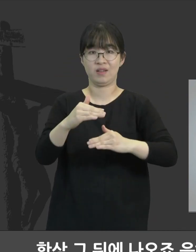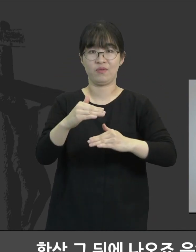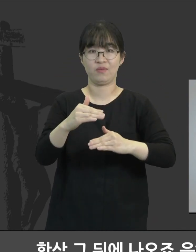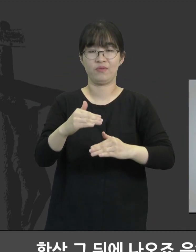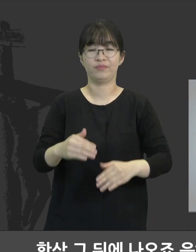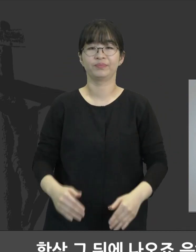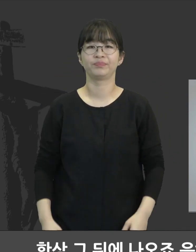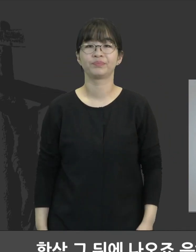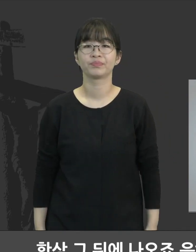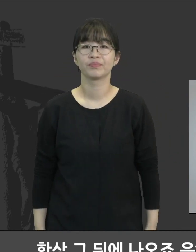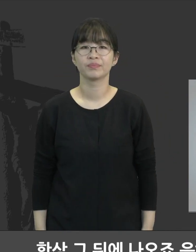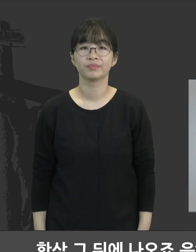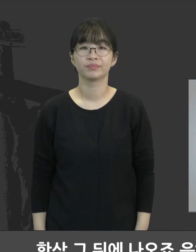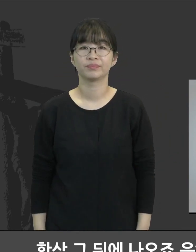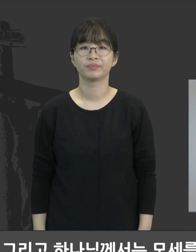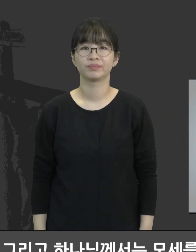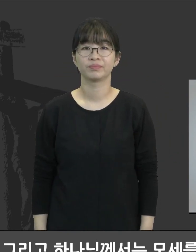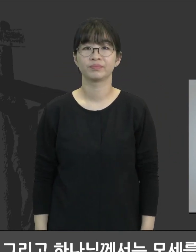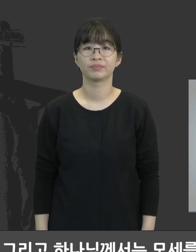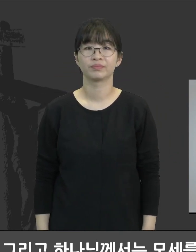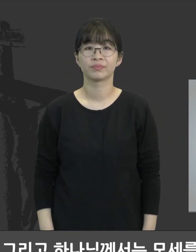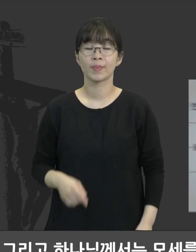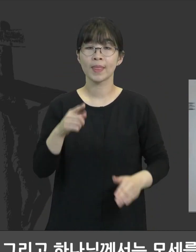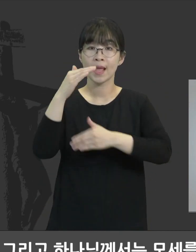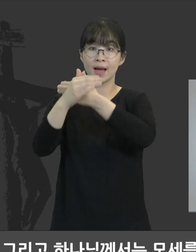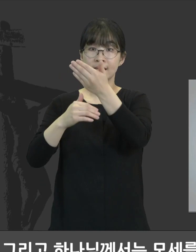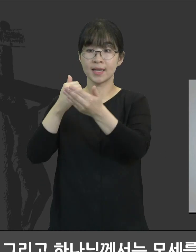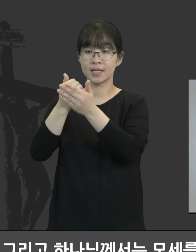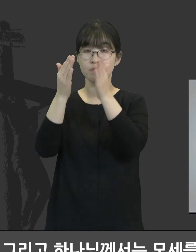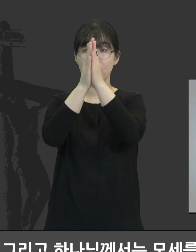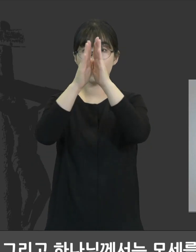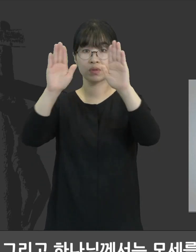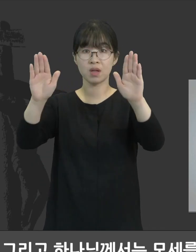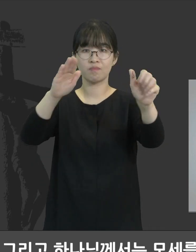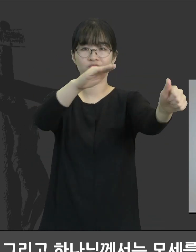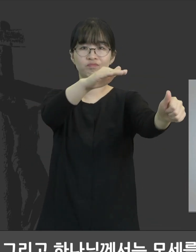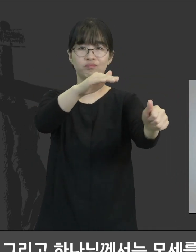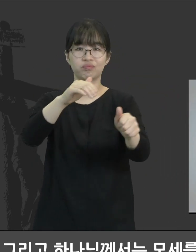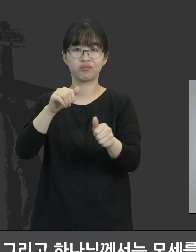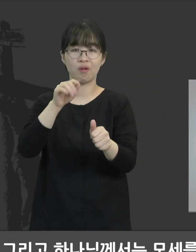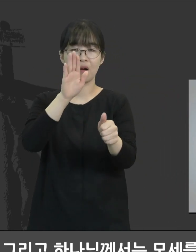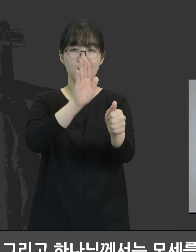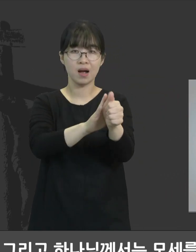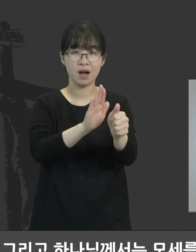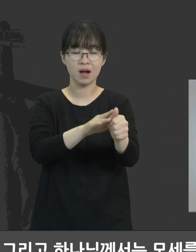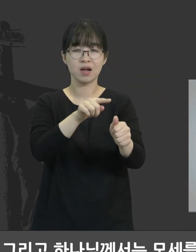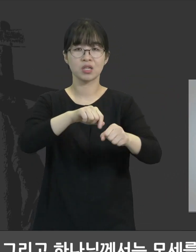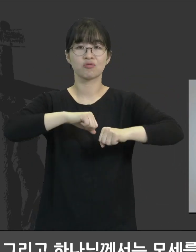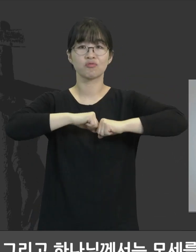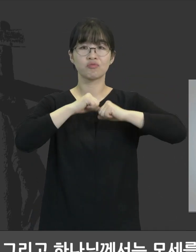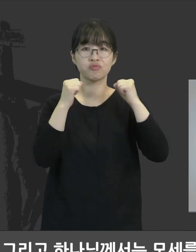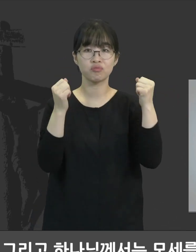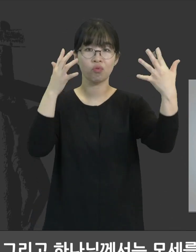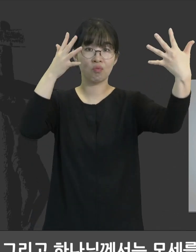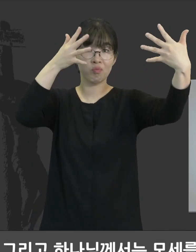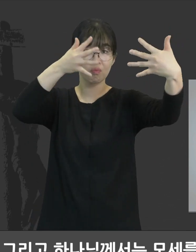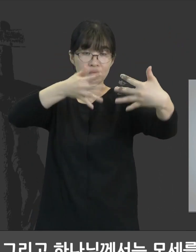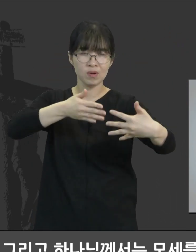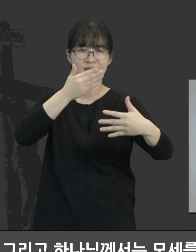번째 구조입니다. 그리고 하나님께서는 모세를 통해 순종을 조건으로 이스라엘에게 복을